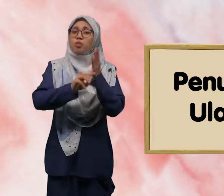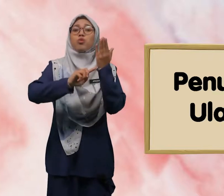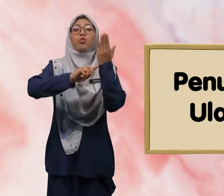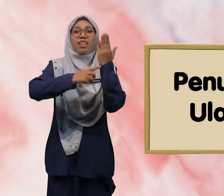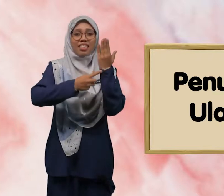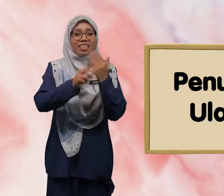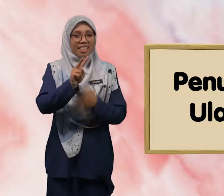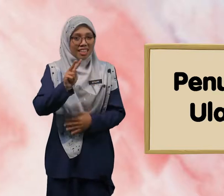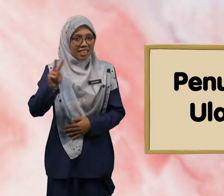memulakan